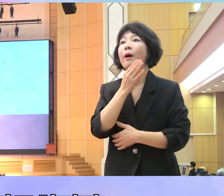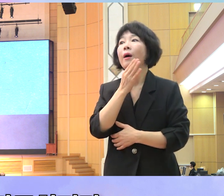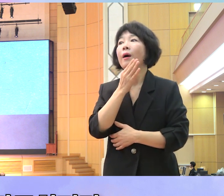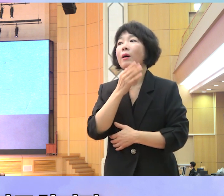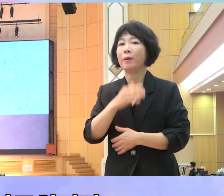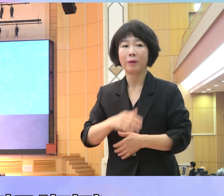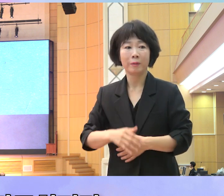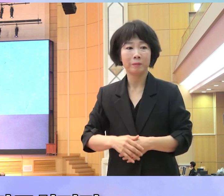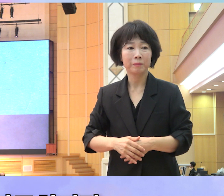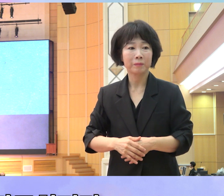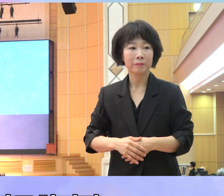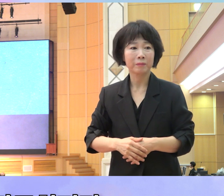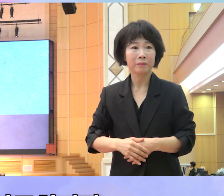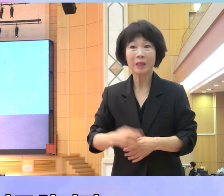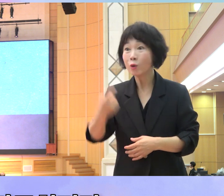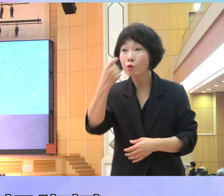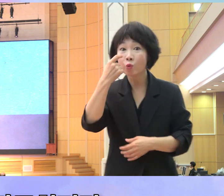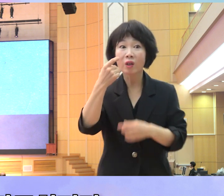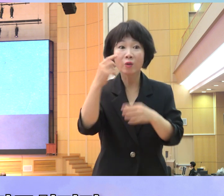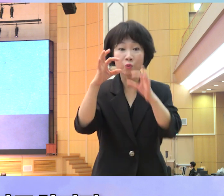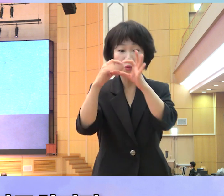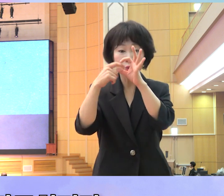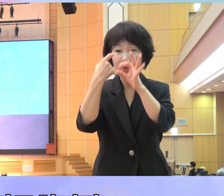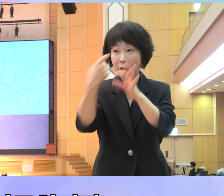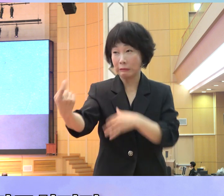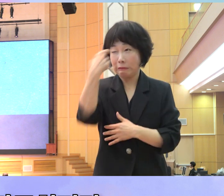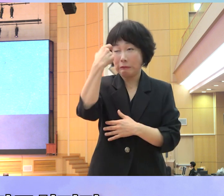다쳤거든요. 눈동자가 찢어졌어요.